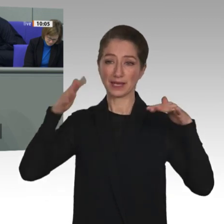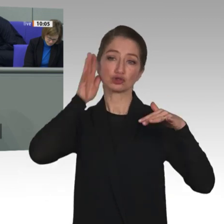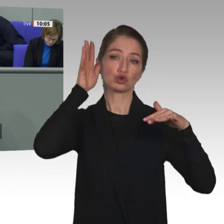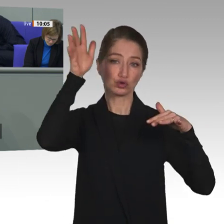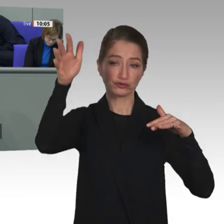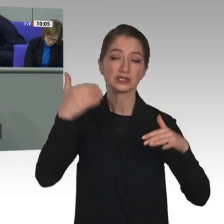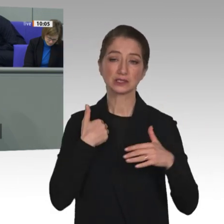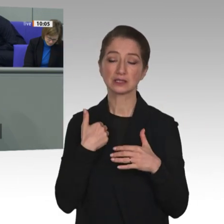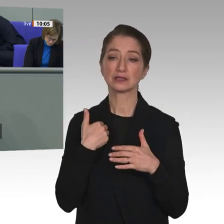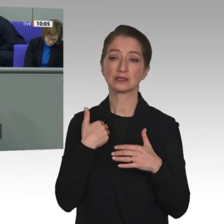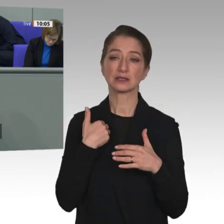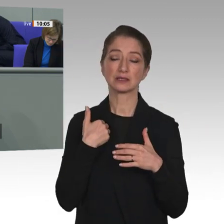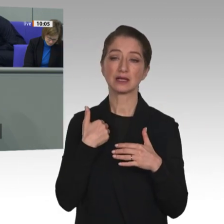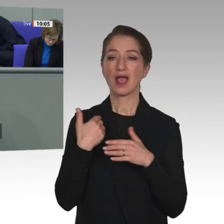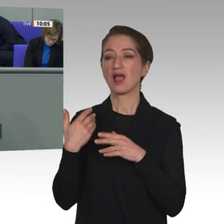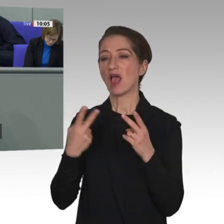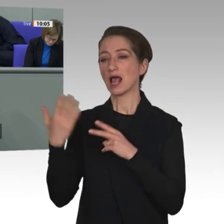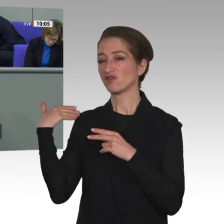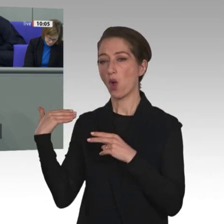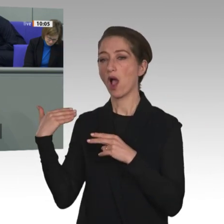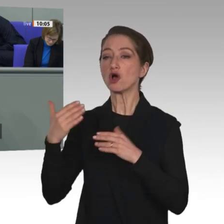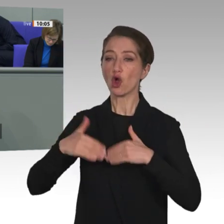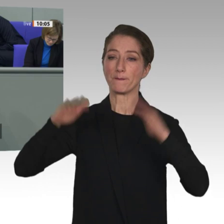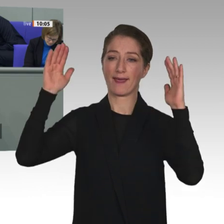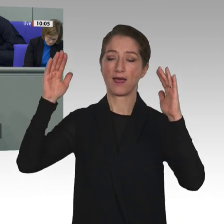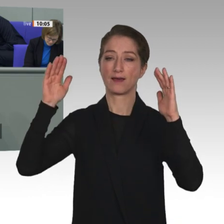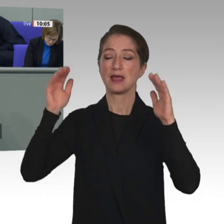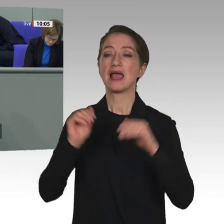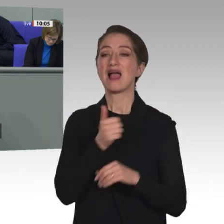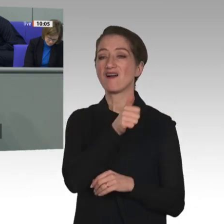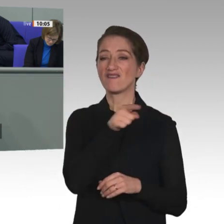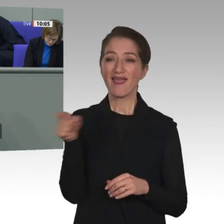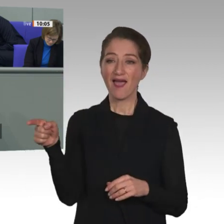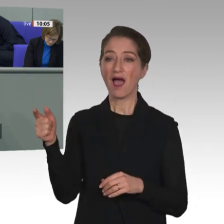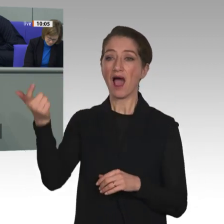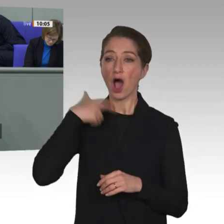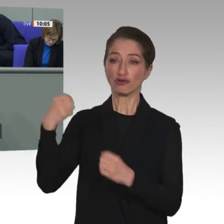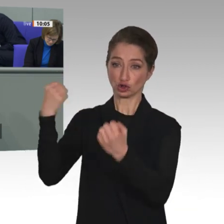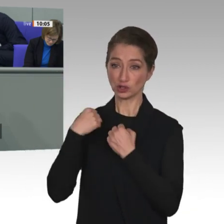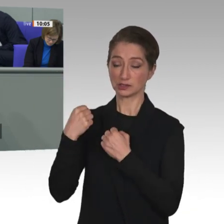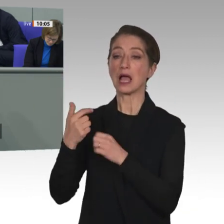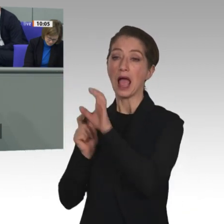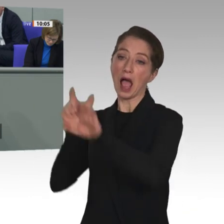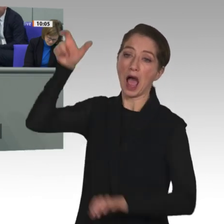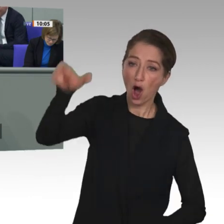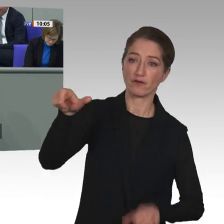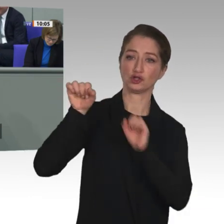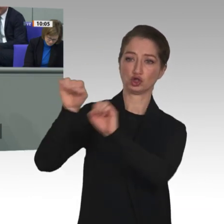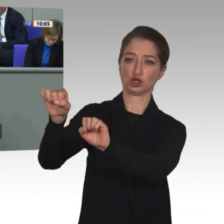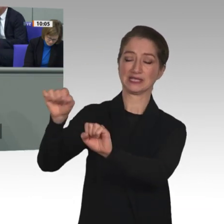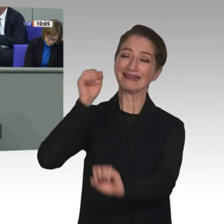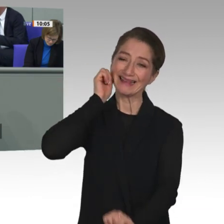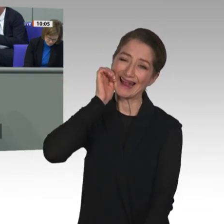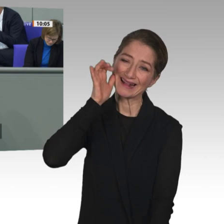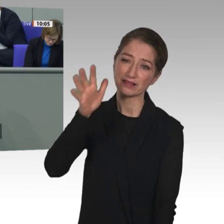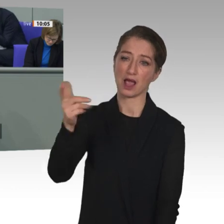noch mehr als bisher jene schützen, die uns jeden Tag schützen, die jeden Tag